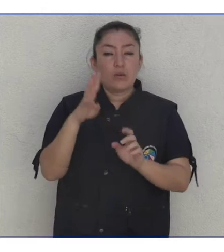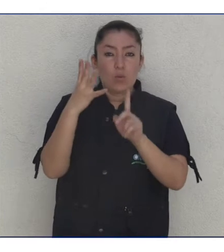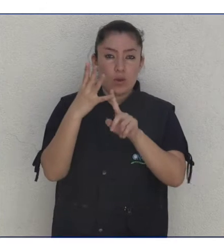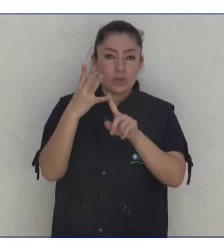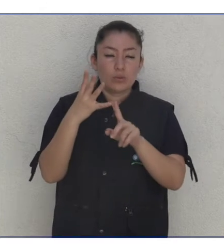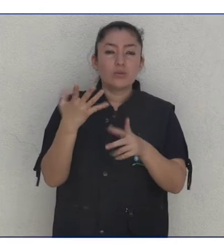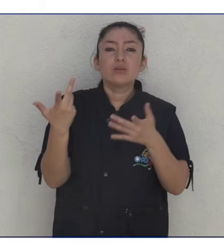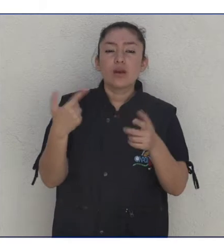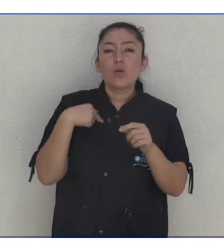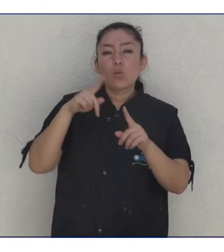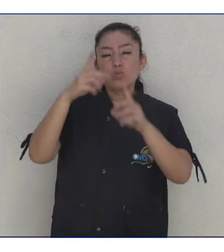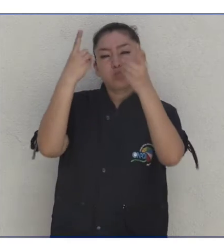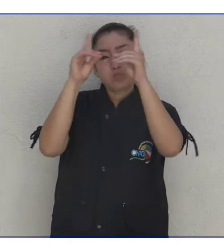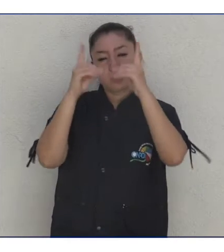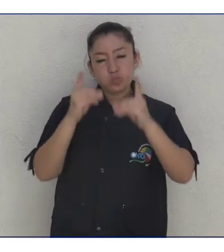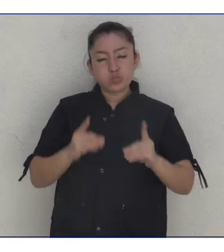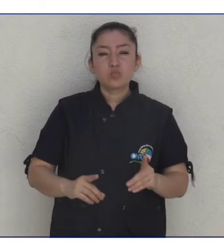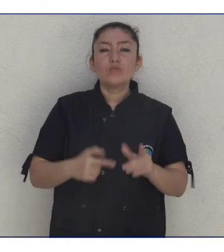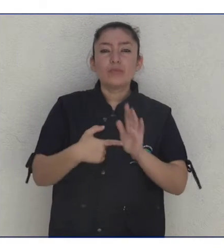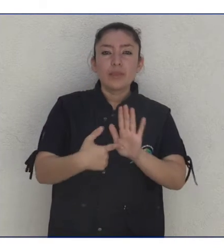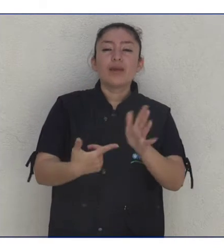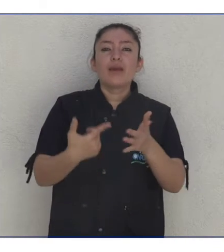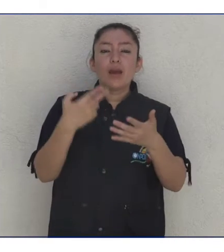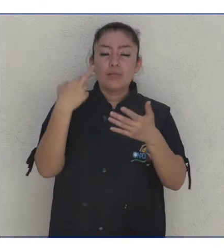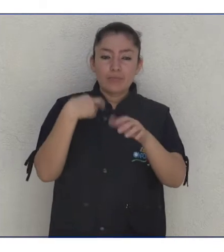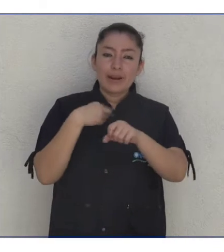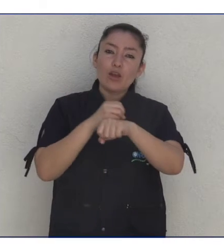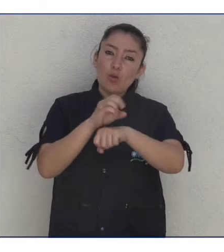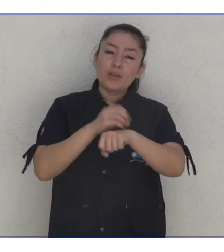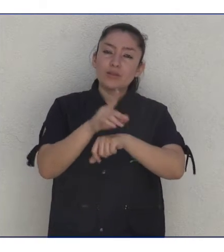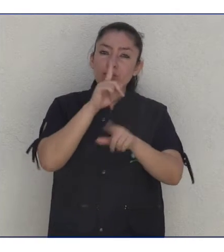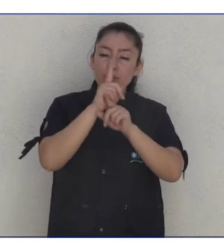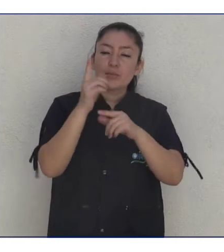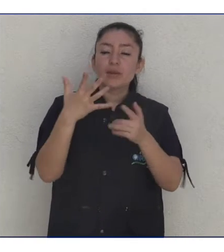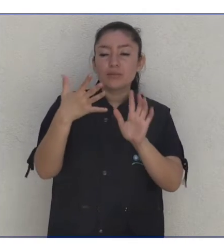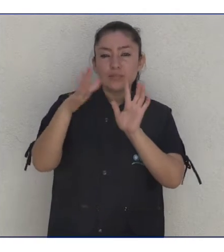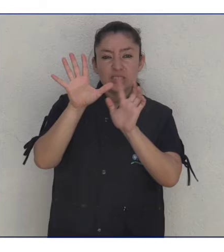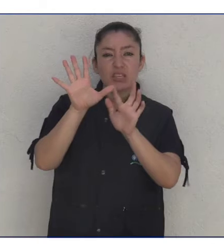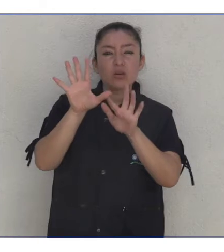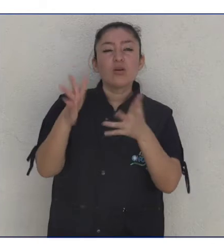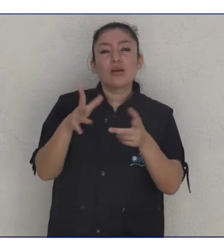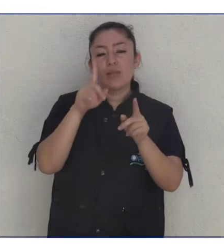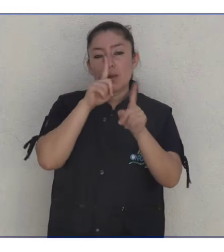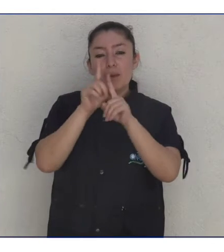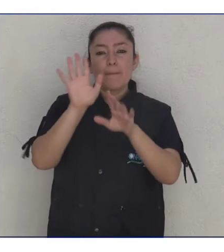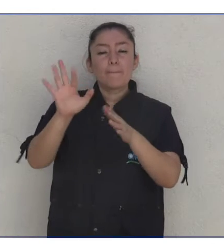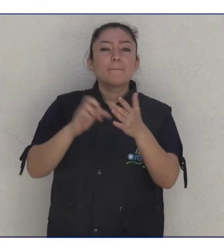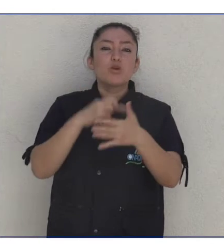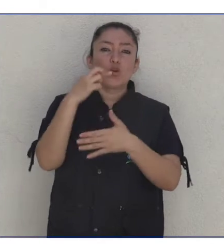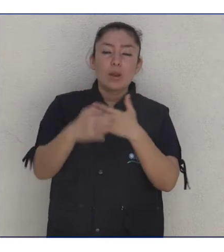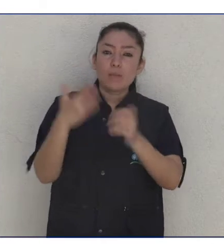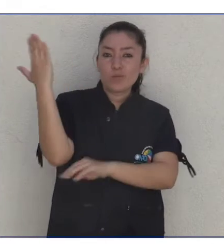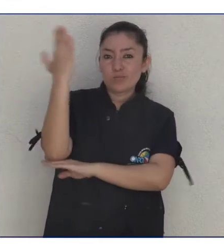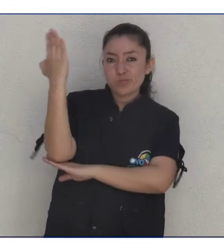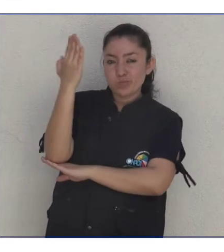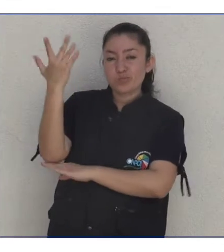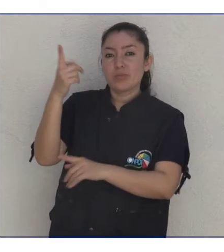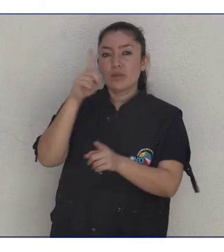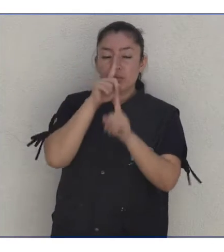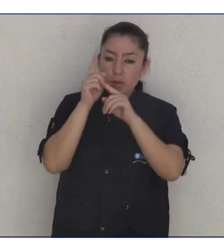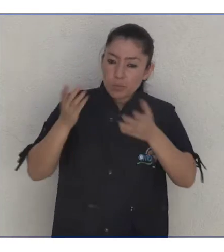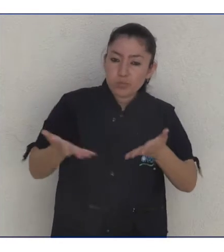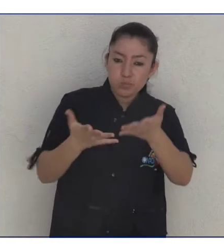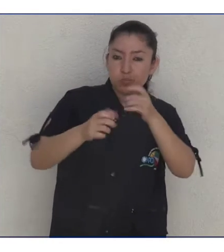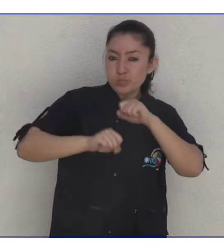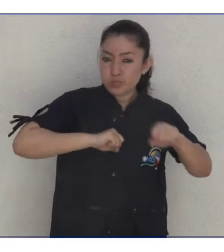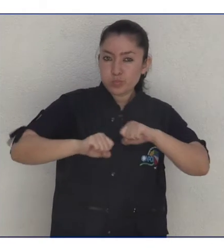ley. 4. Un diagnóstico y recomendaciones. Y 5. Su programa de capacitación, implementación